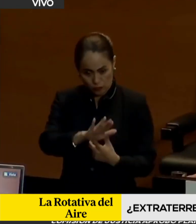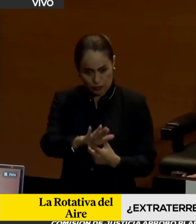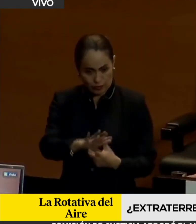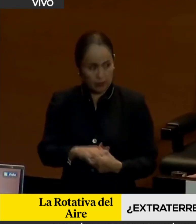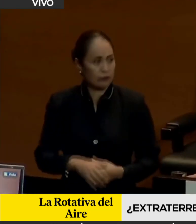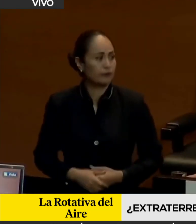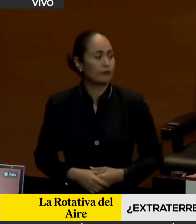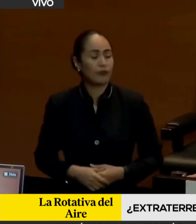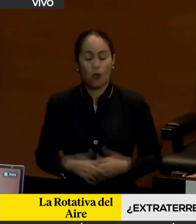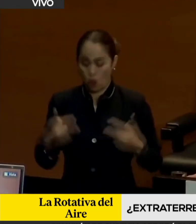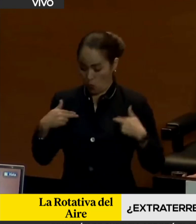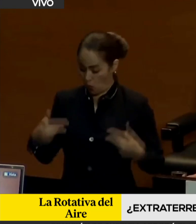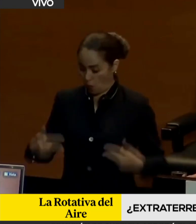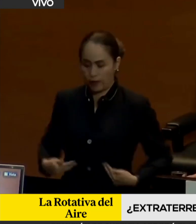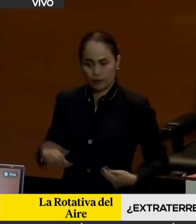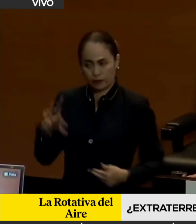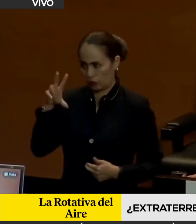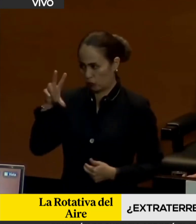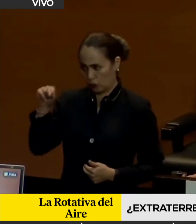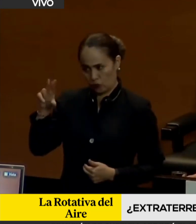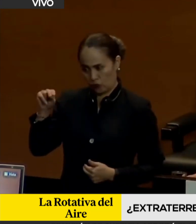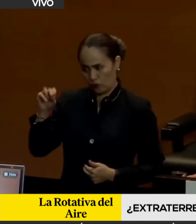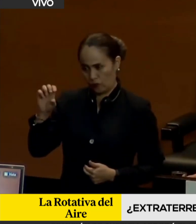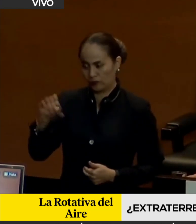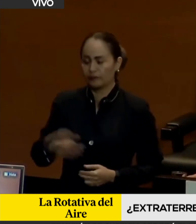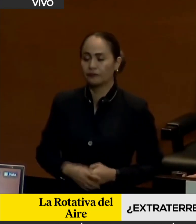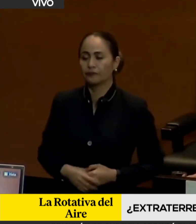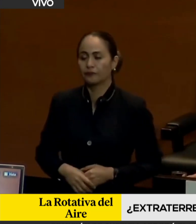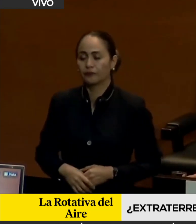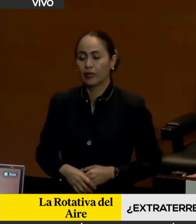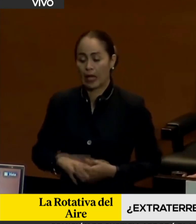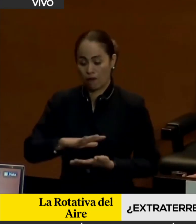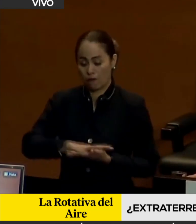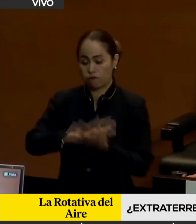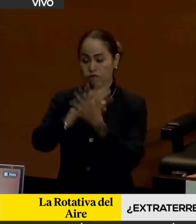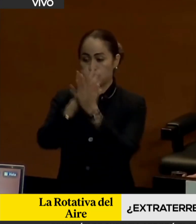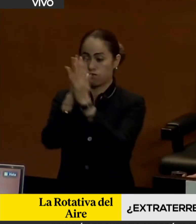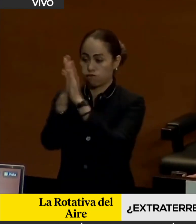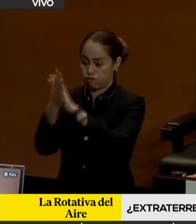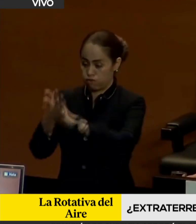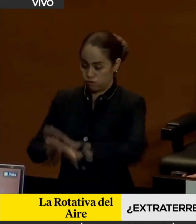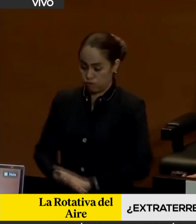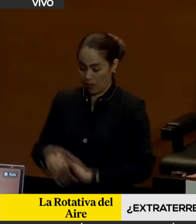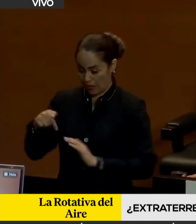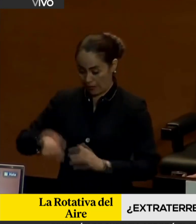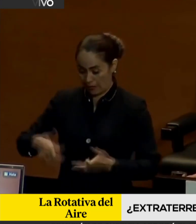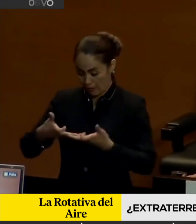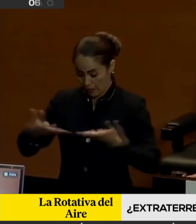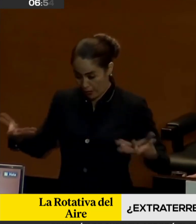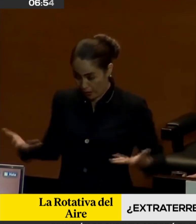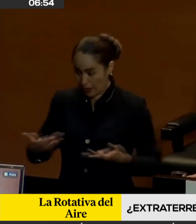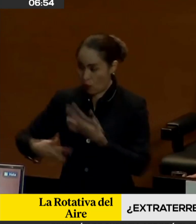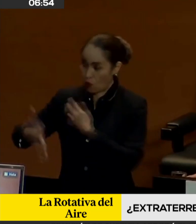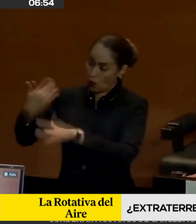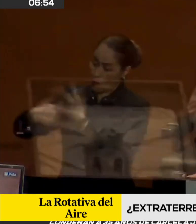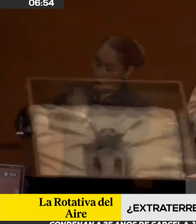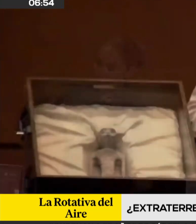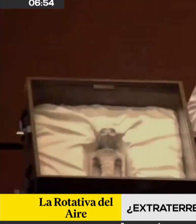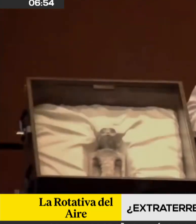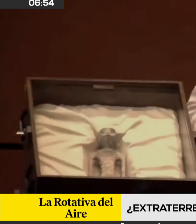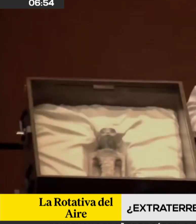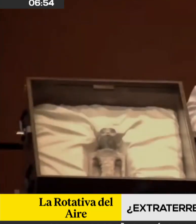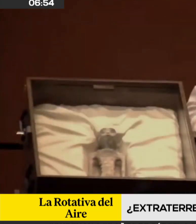informaciones y supuestamente analizados por científicos de la UNAM. Repetimos el nombre del ufólogo: